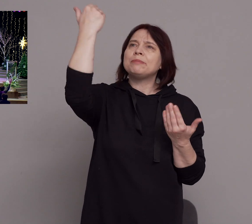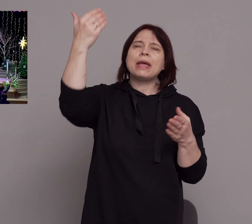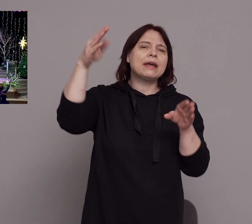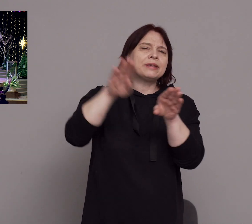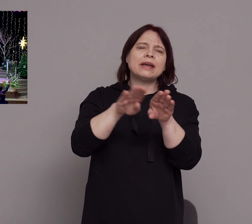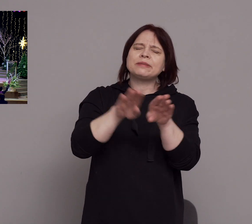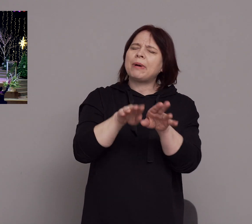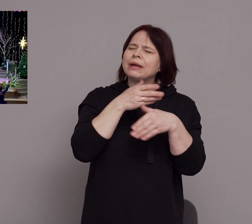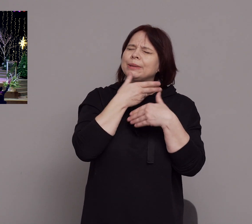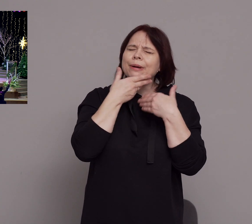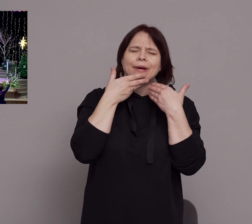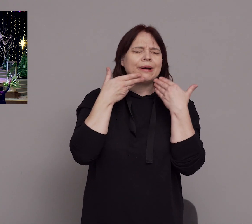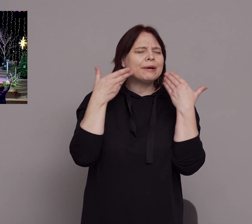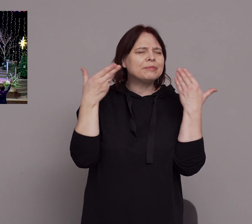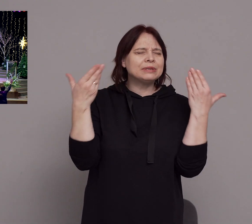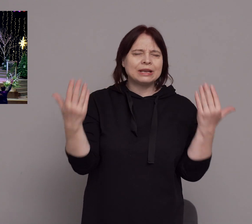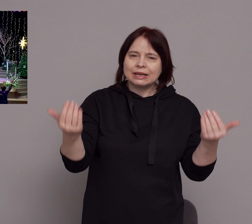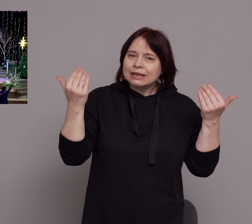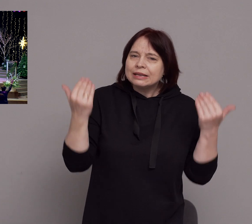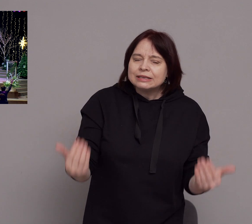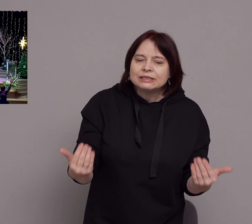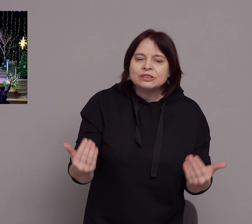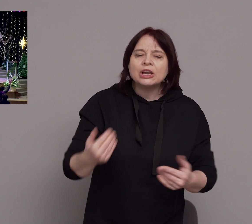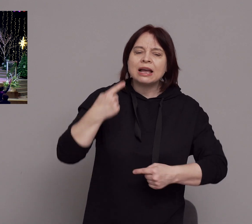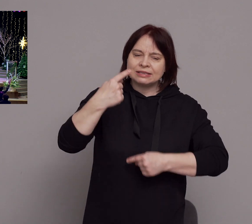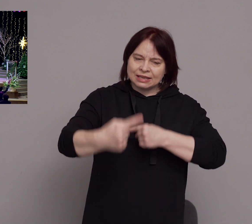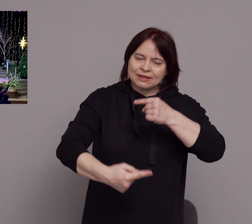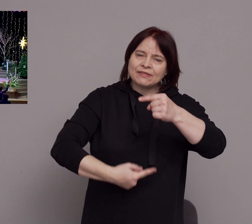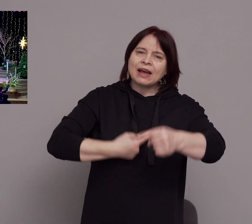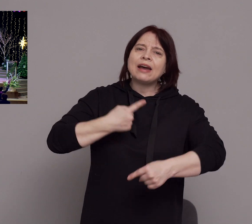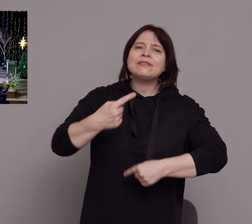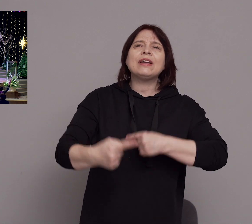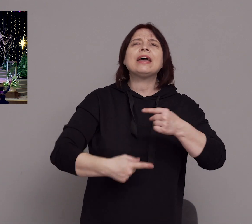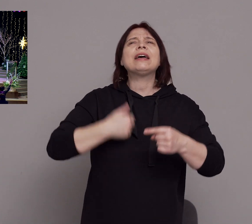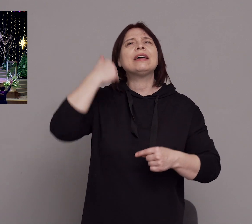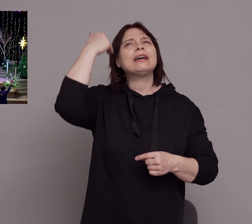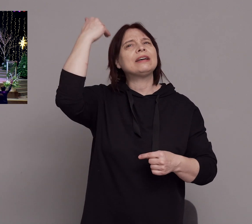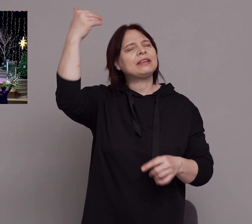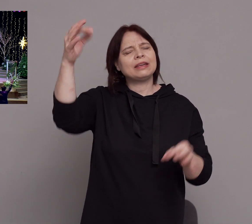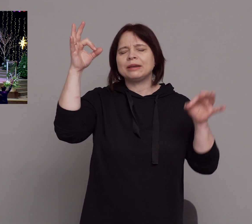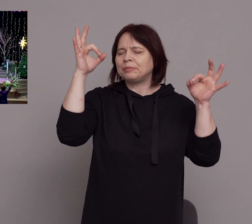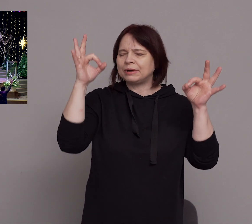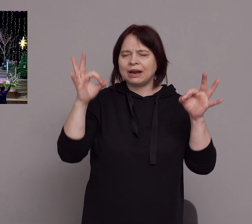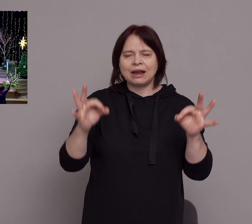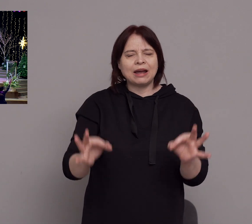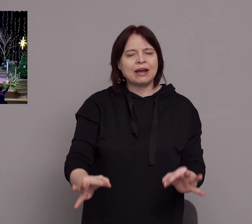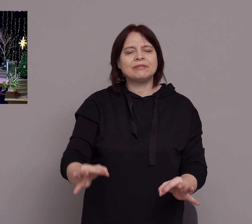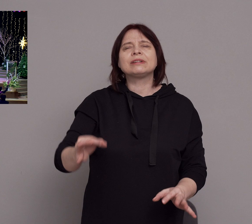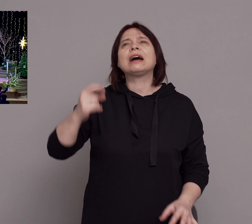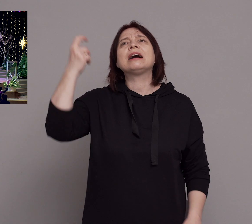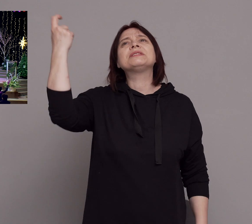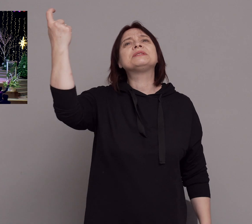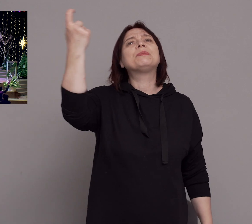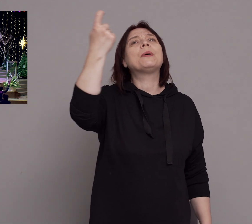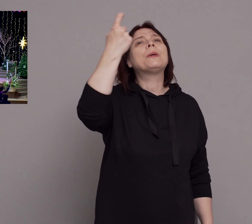равных, тебе нет подобных. Сейчас и вовеки прав